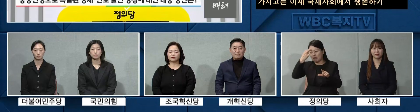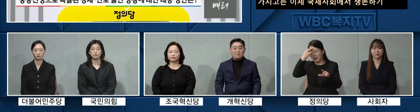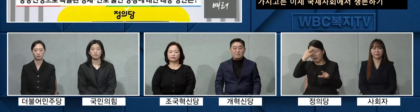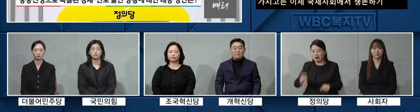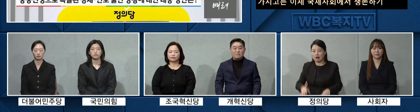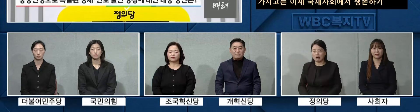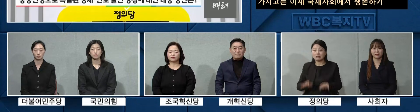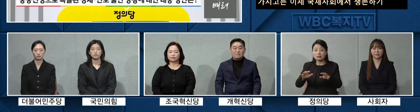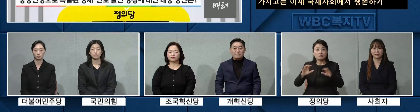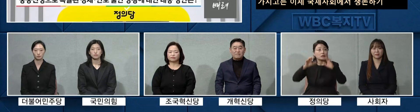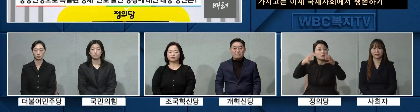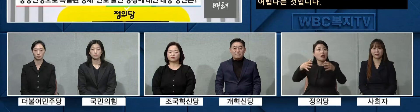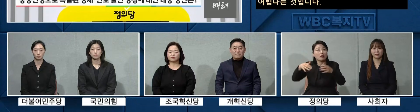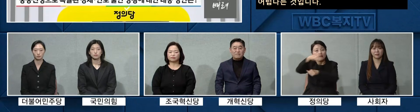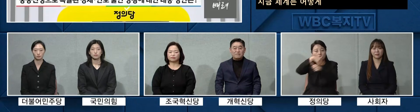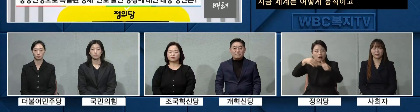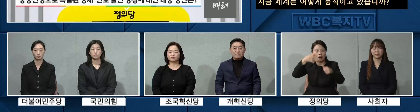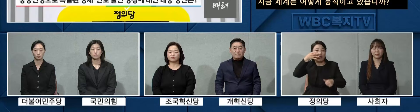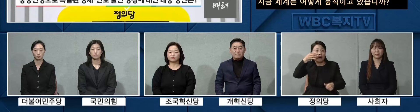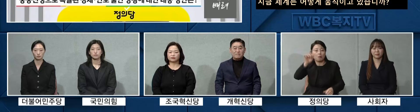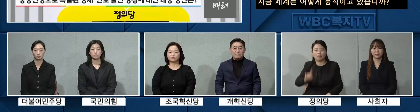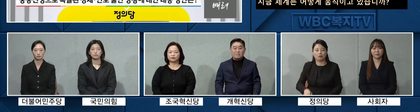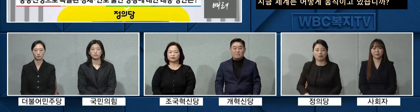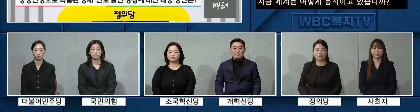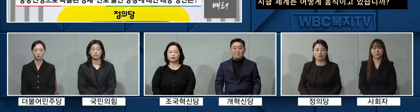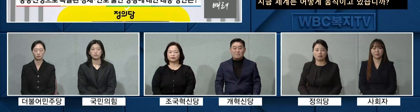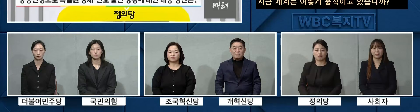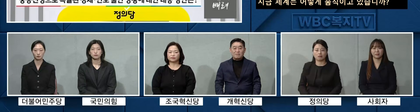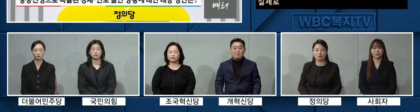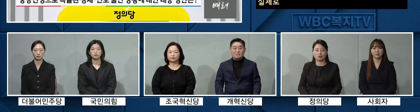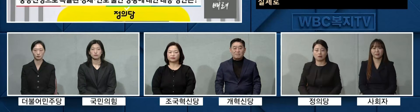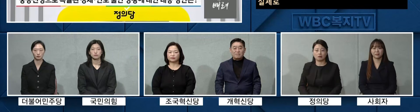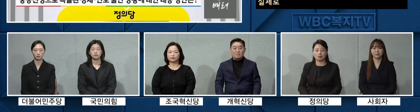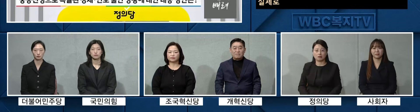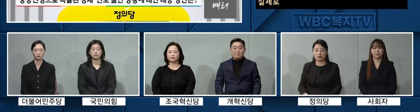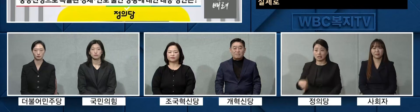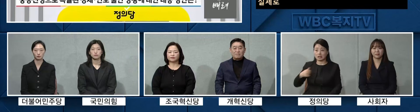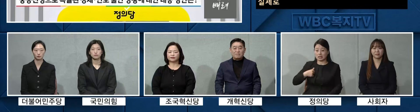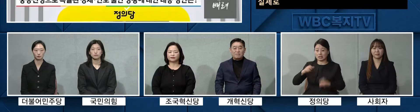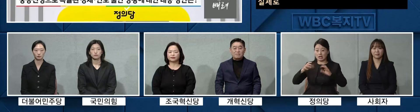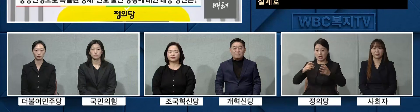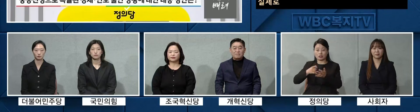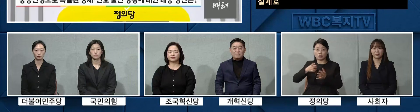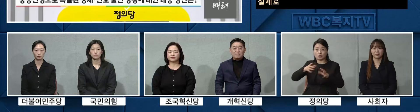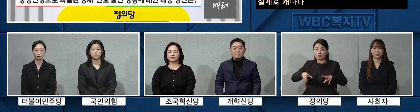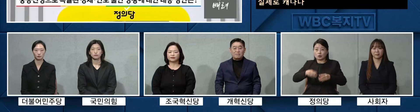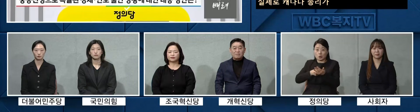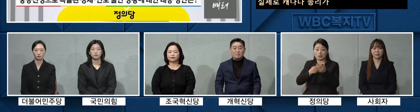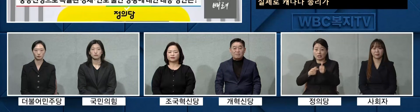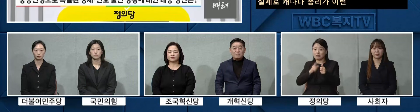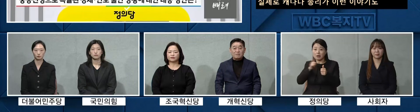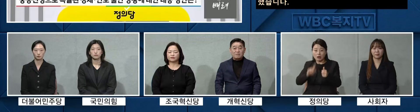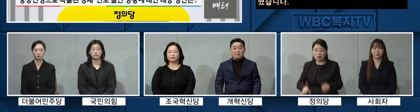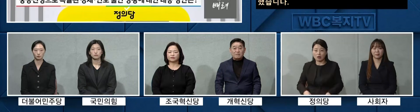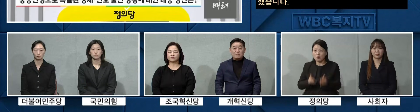어떻게 움직이고 있습니까? 실제로 캐나다 총리가 이런 얘기도 했습니다. 관세 전쟁이 벌어졌을